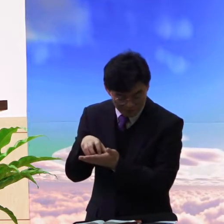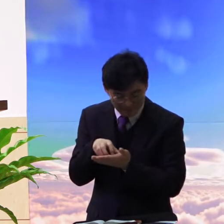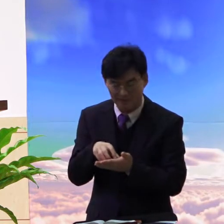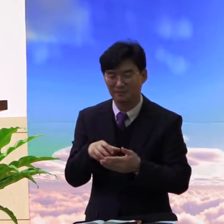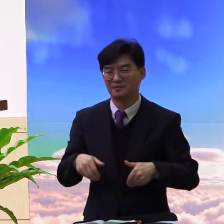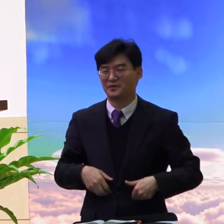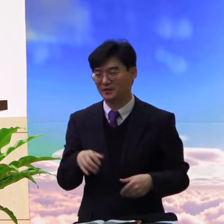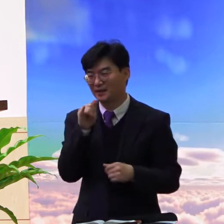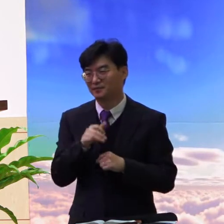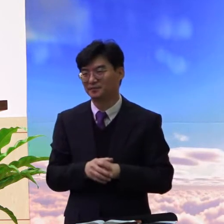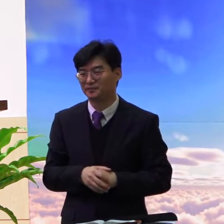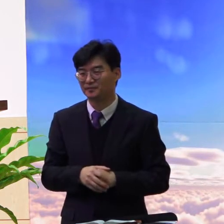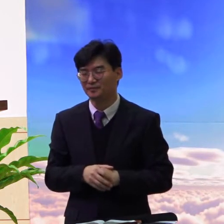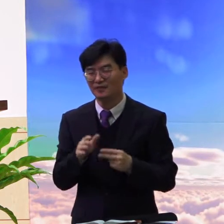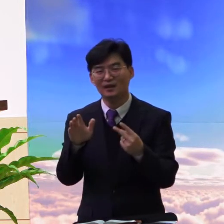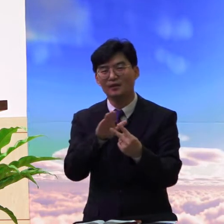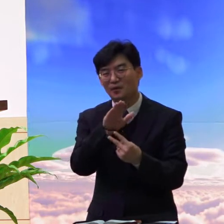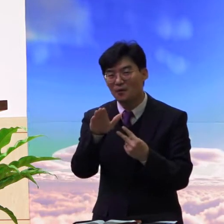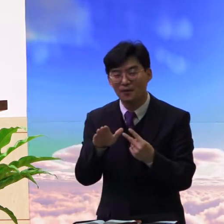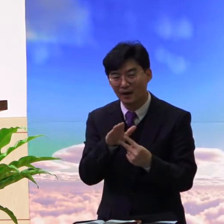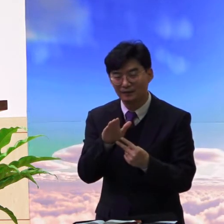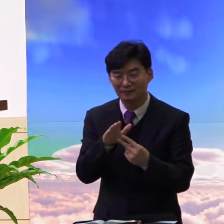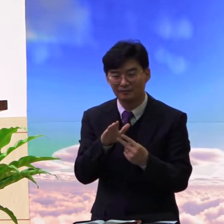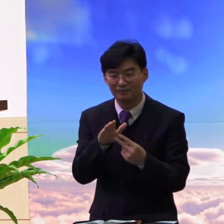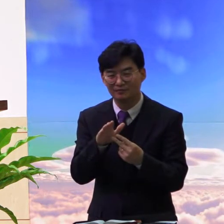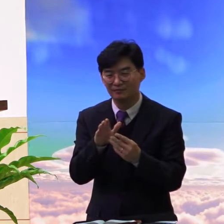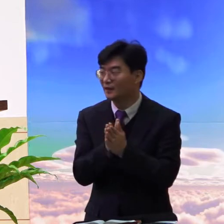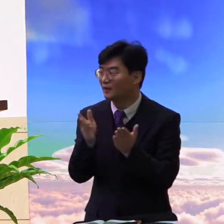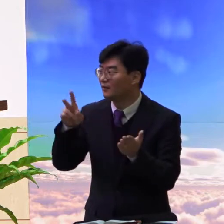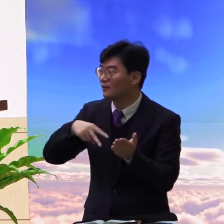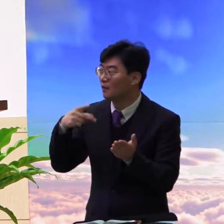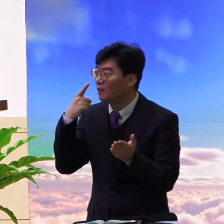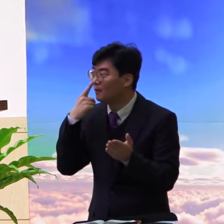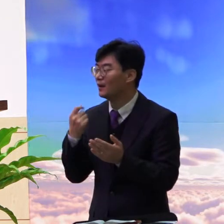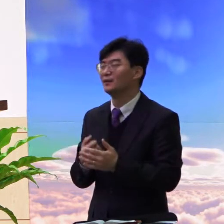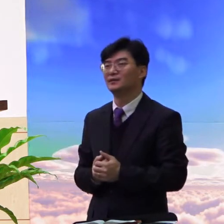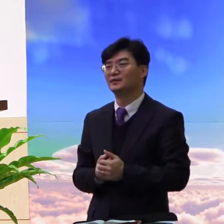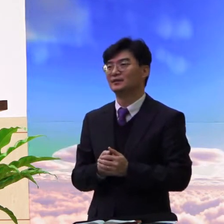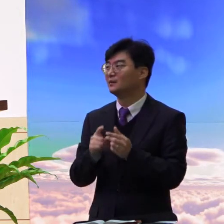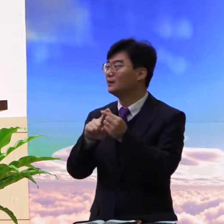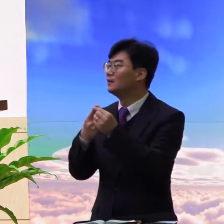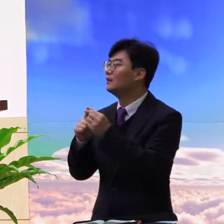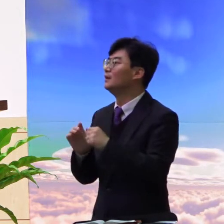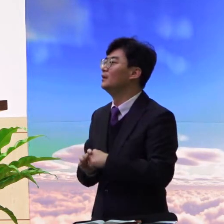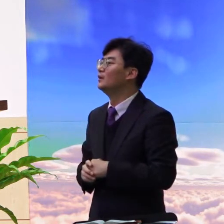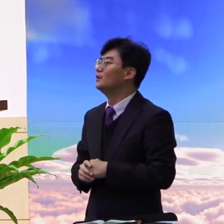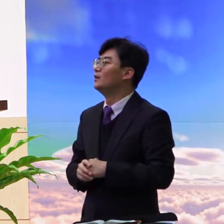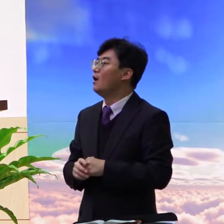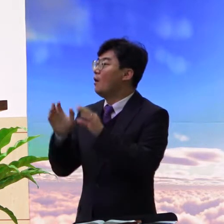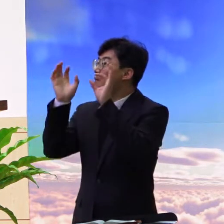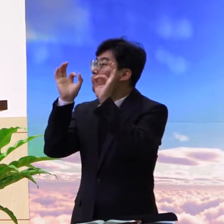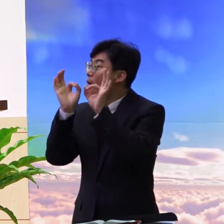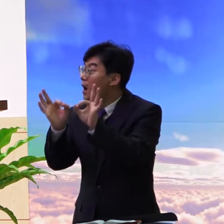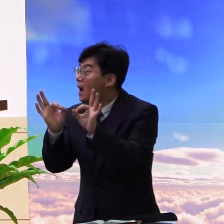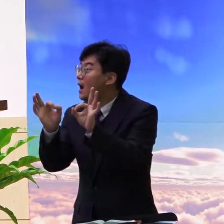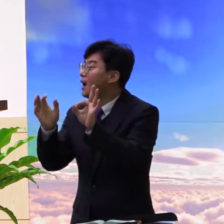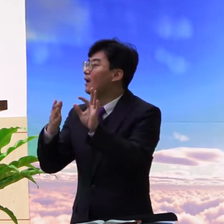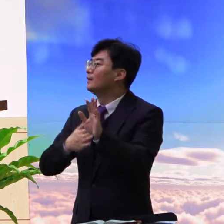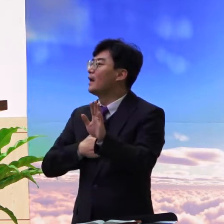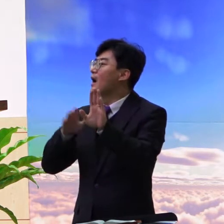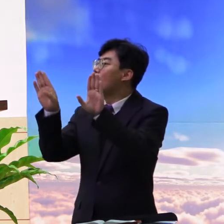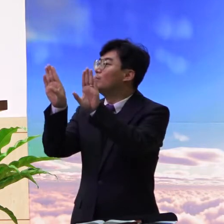아시는 요한계시록 3장 20절 말씀을 한번 같이 읽어보겠습니다. 시작. 볼지어다